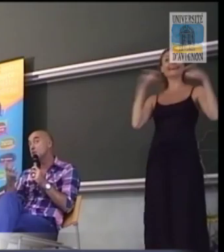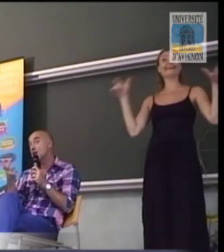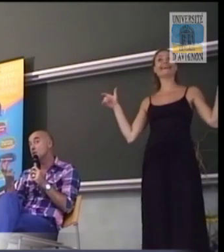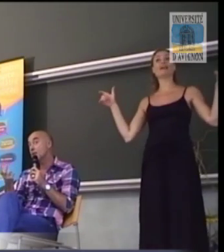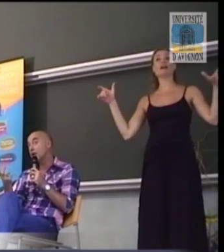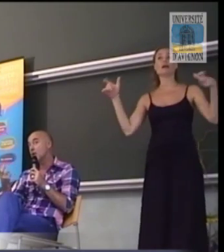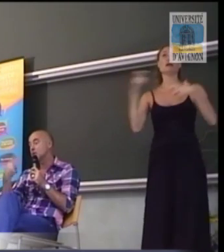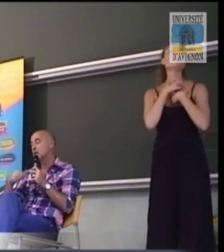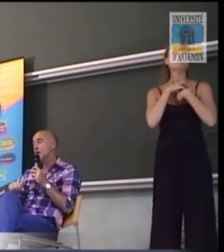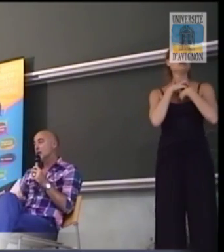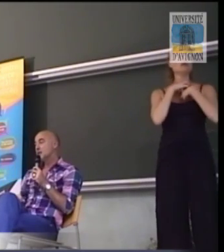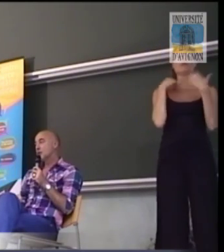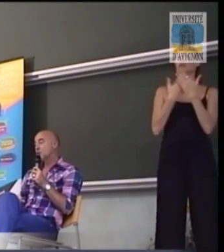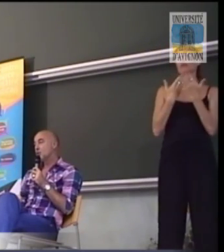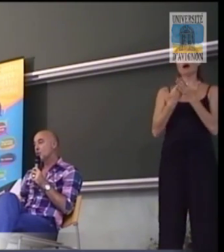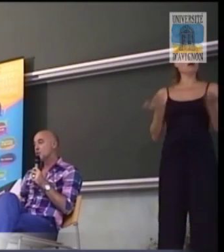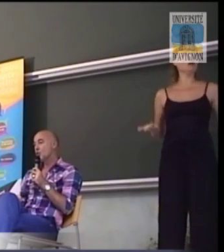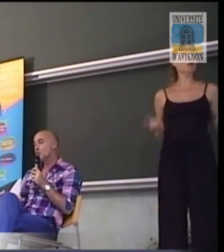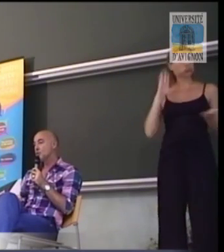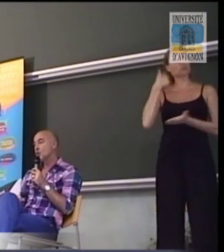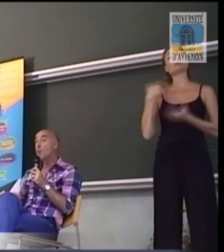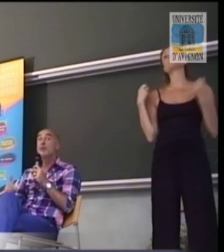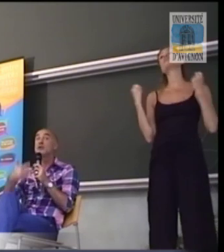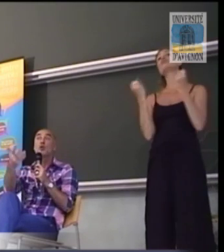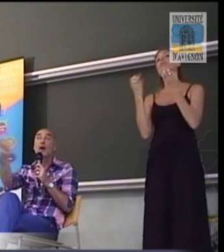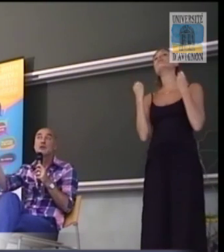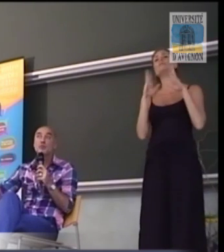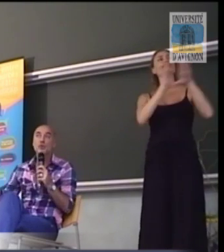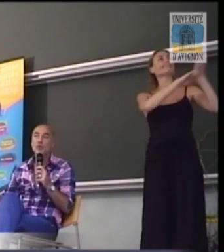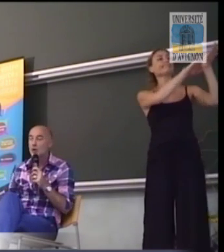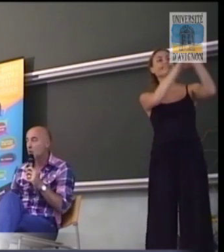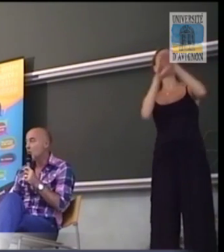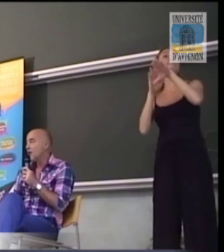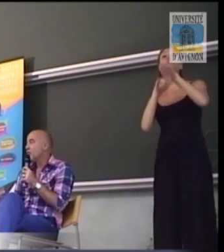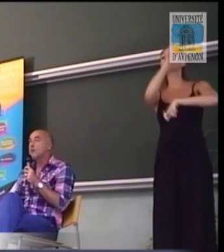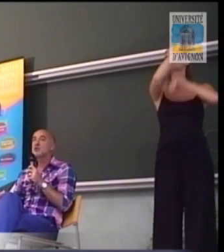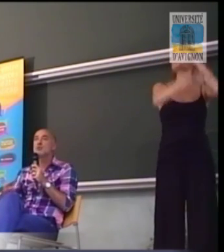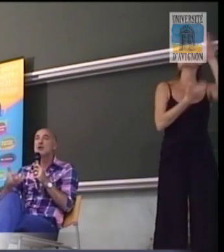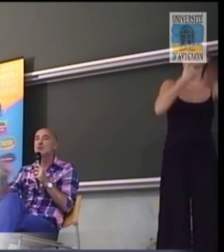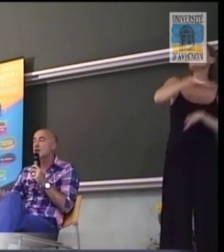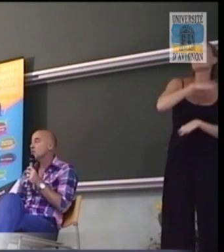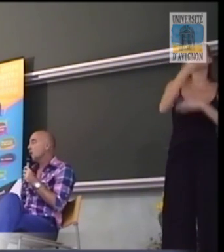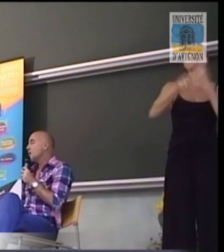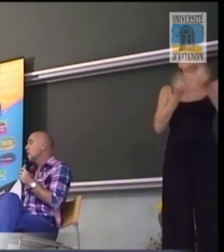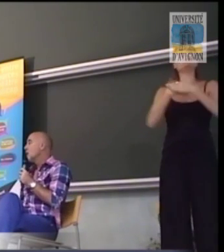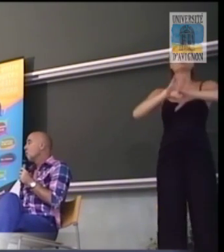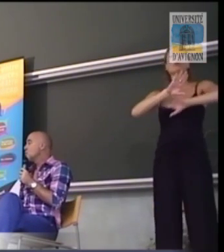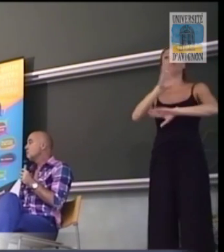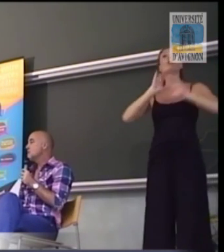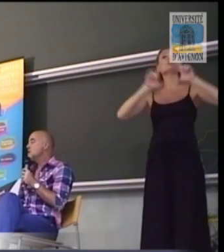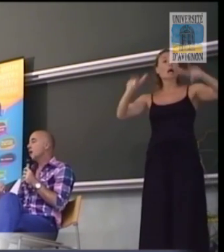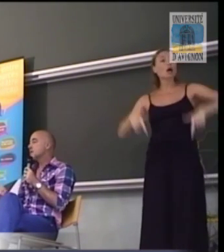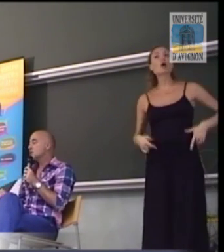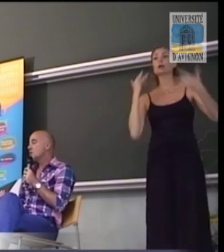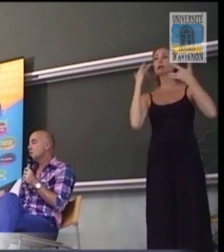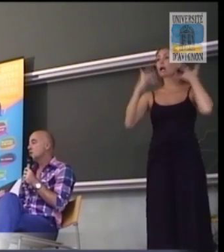surtout comme ça que j'appréhende les interlocuteurs que je rencontre, au même titre par exemple que la formation, les conservatoires, où je